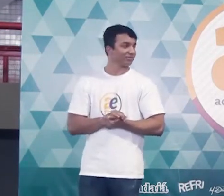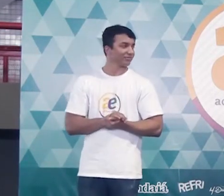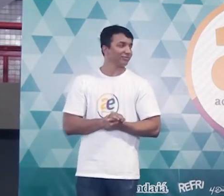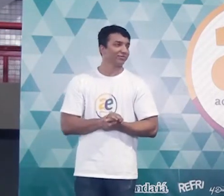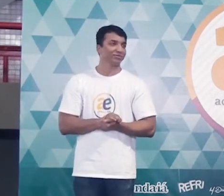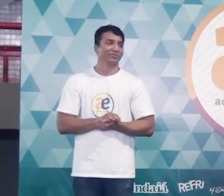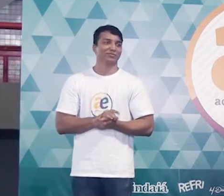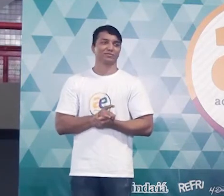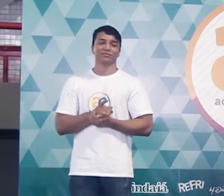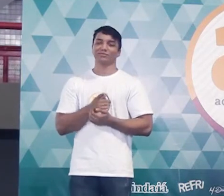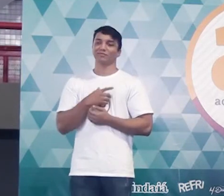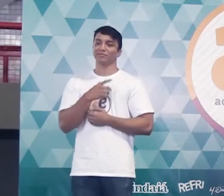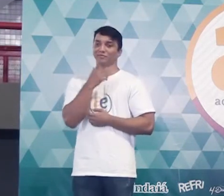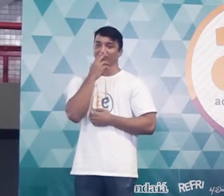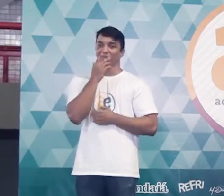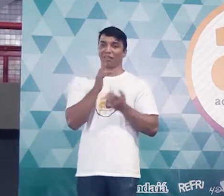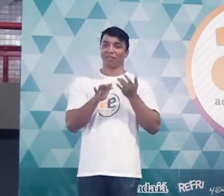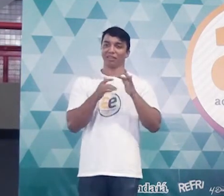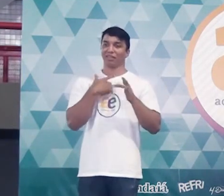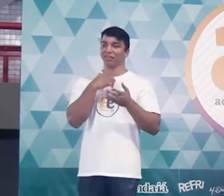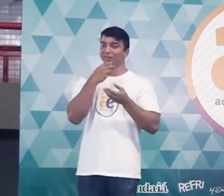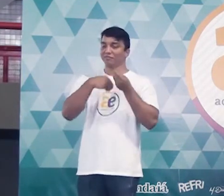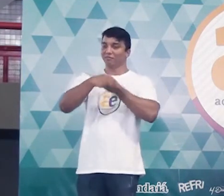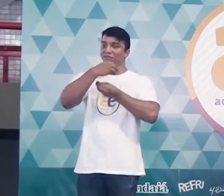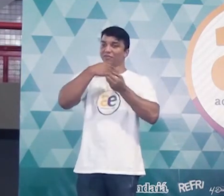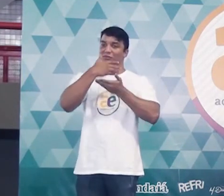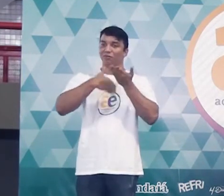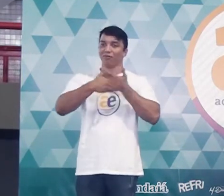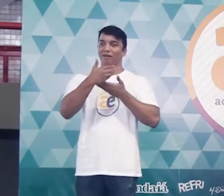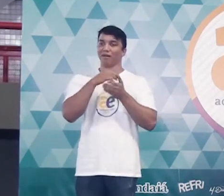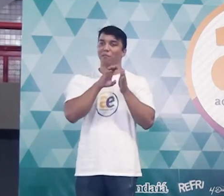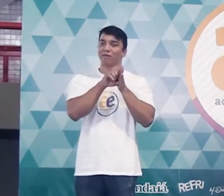Vocês beijam, trocam tantas bactérias que nem sabem.